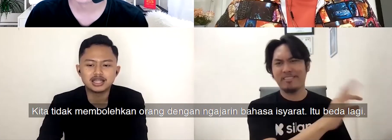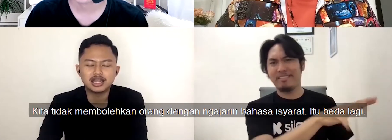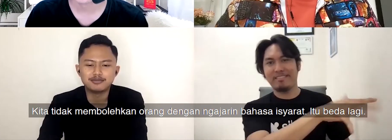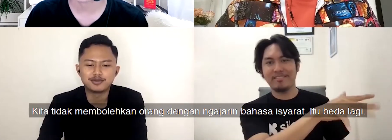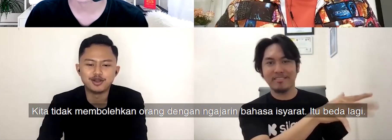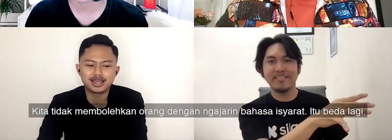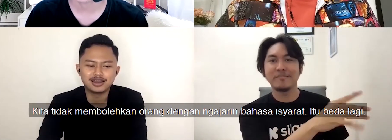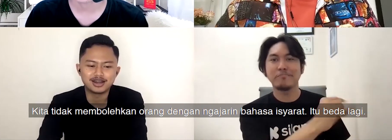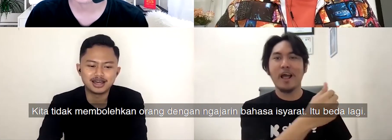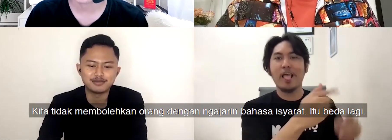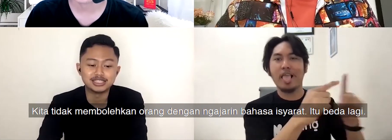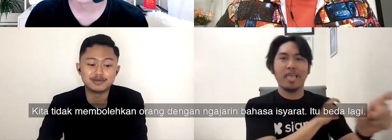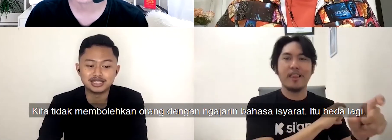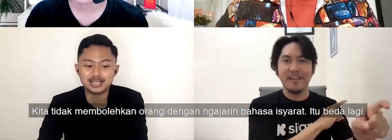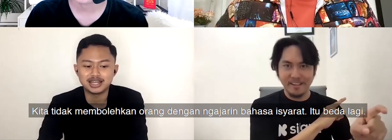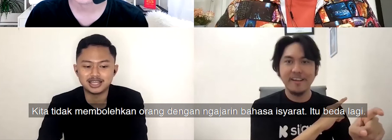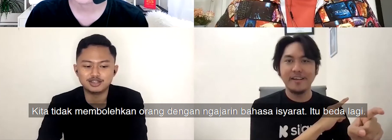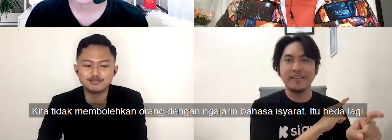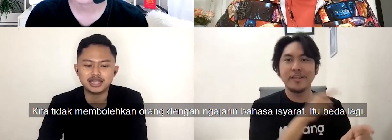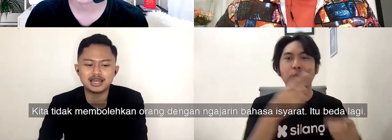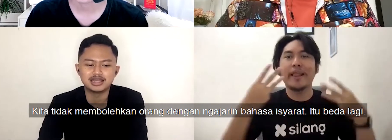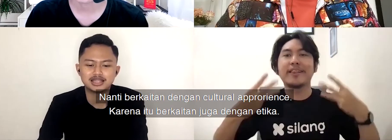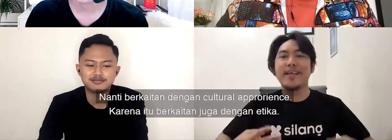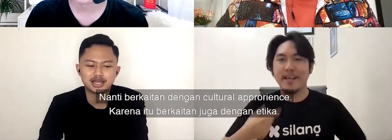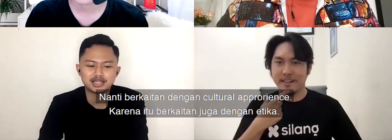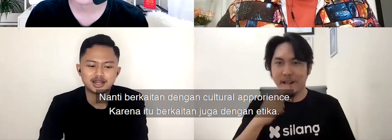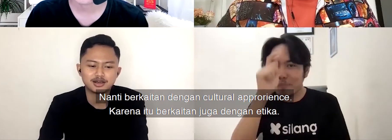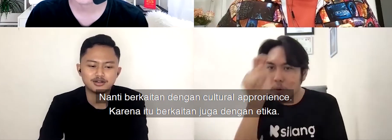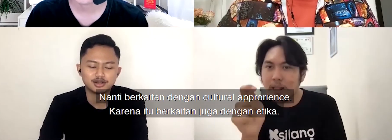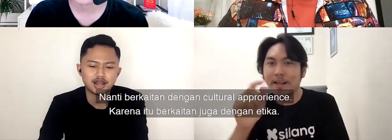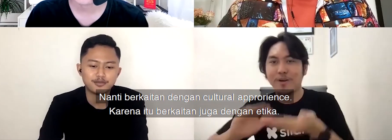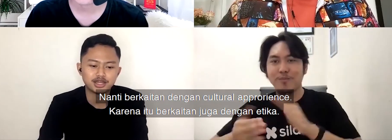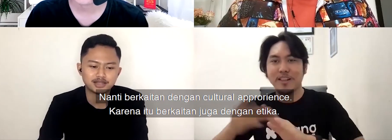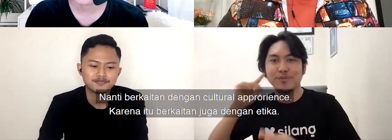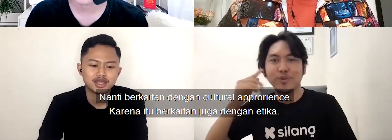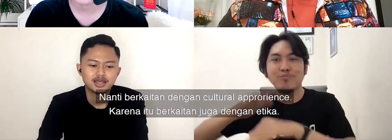ngajarin kita tidak membolehkan orang itu beda lagi nanti